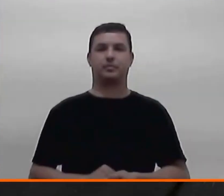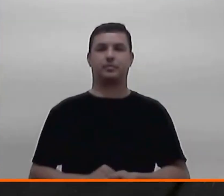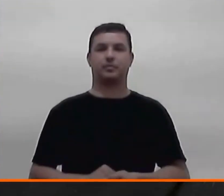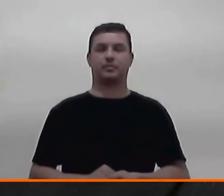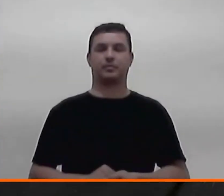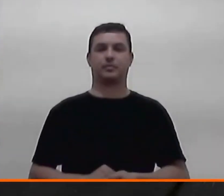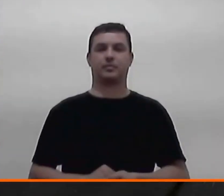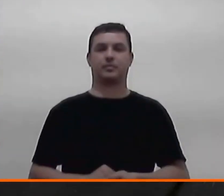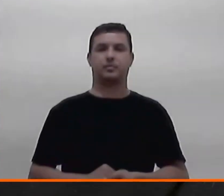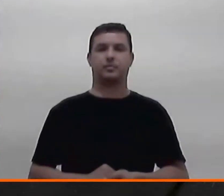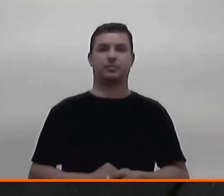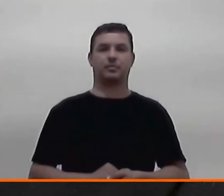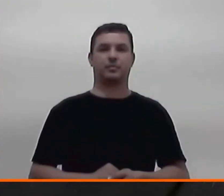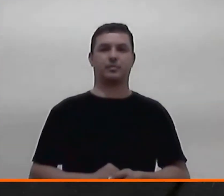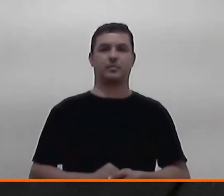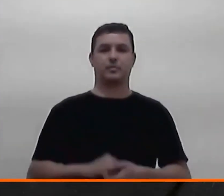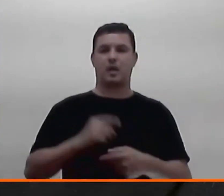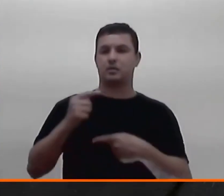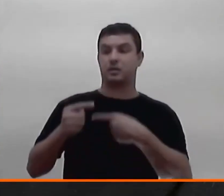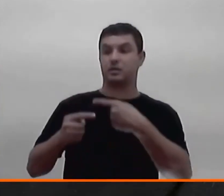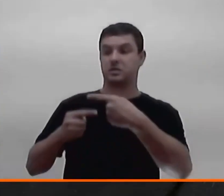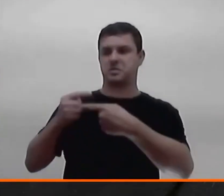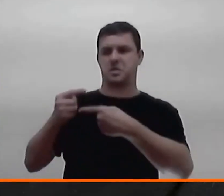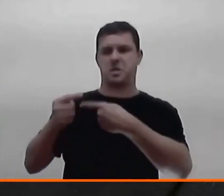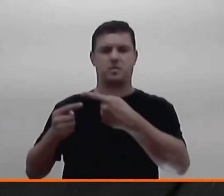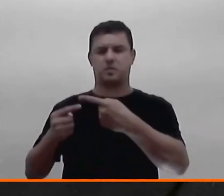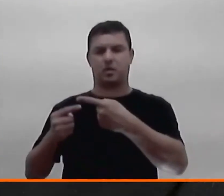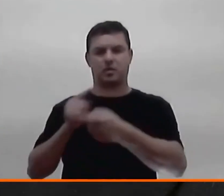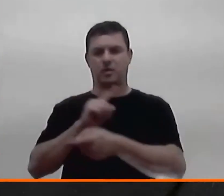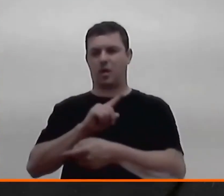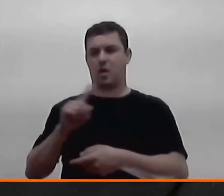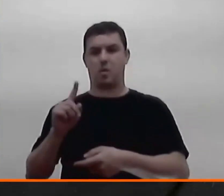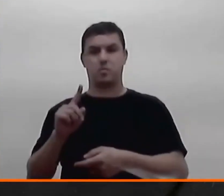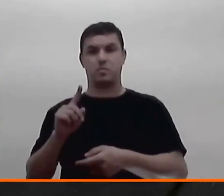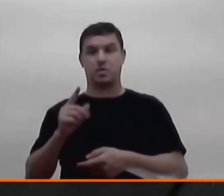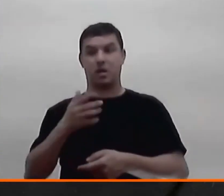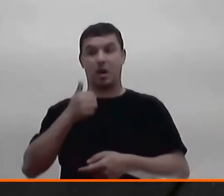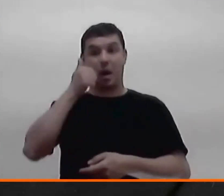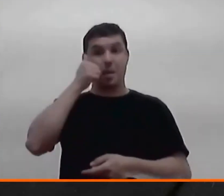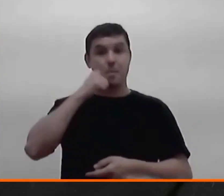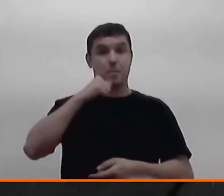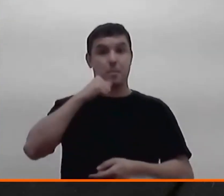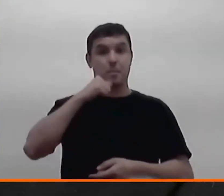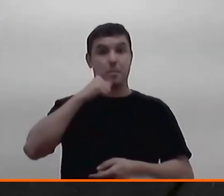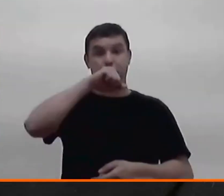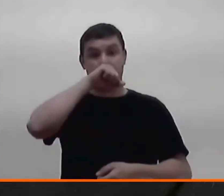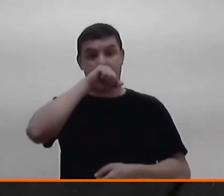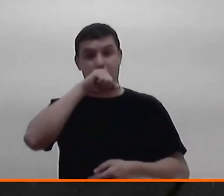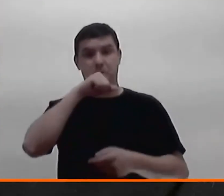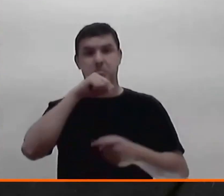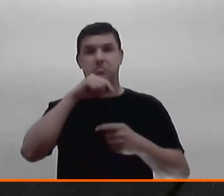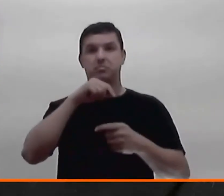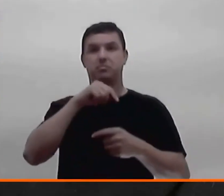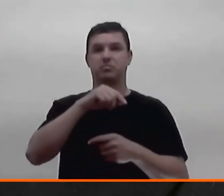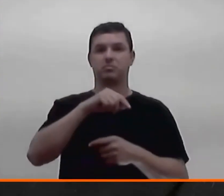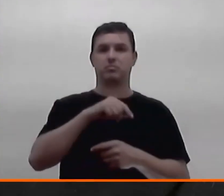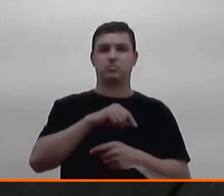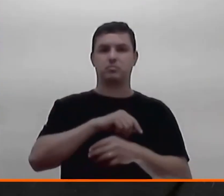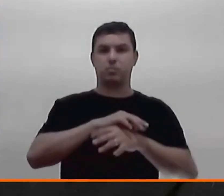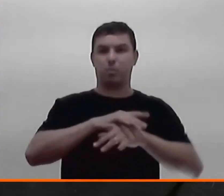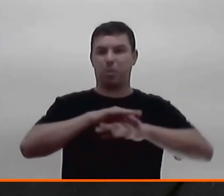cresça sua descendência e tal. Mas disse: se tu a mãe. O que é mãe? Mãe é